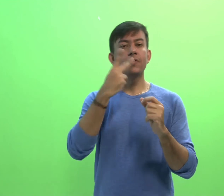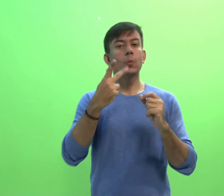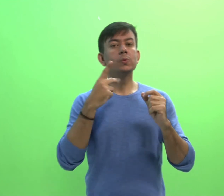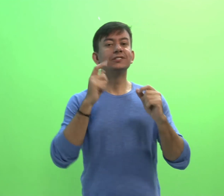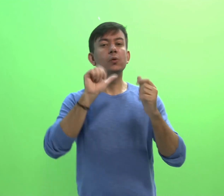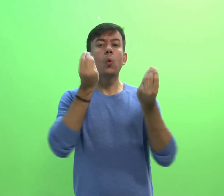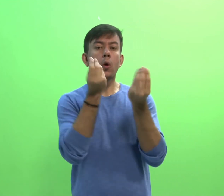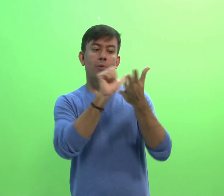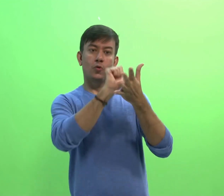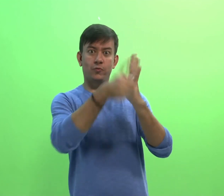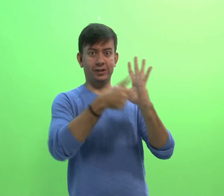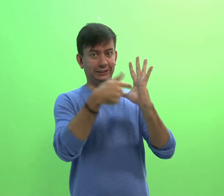quanto à configuração de mão.